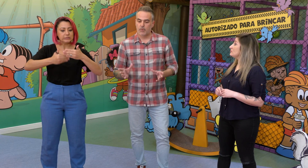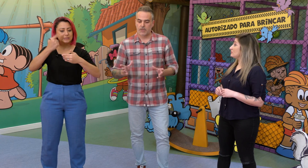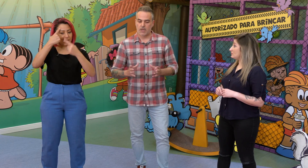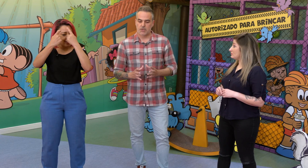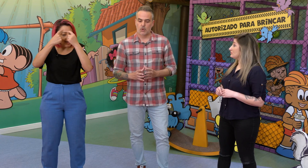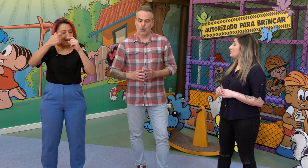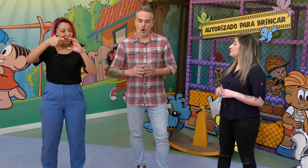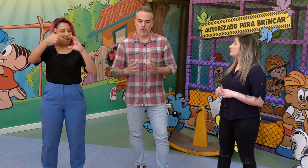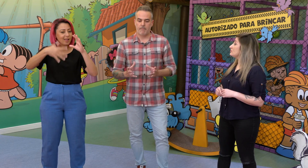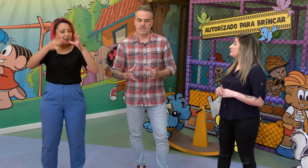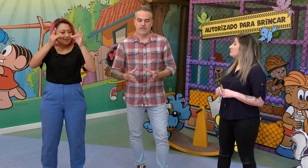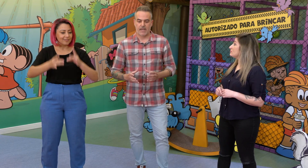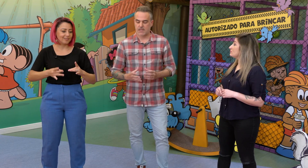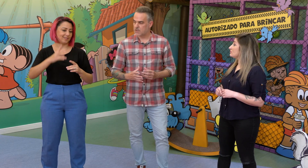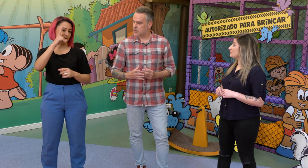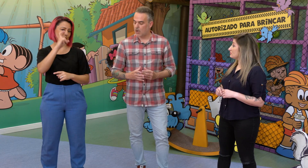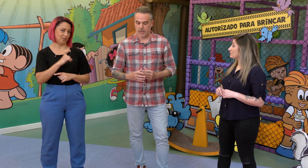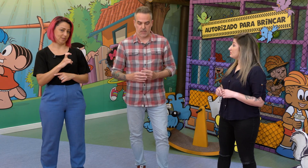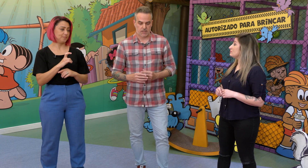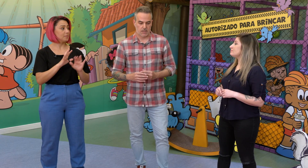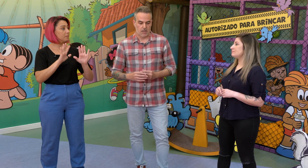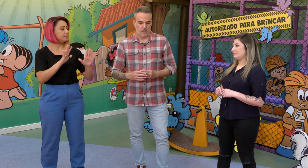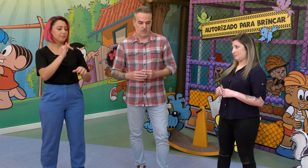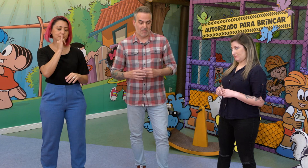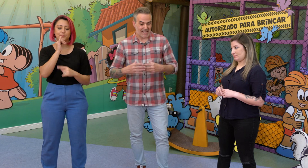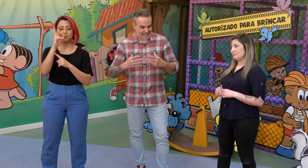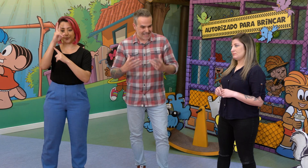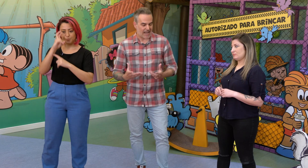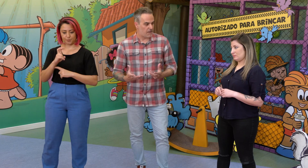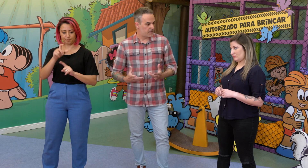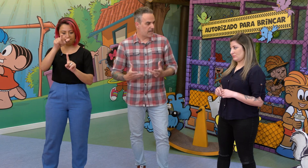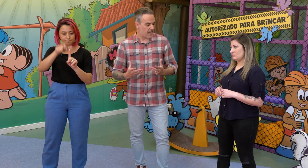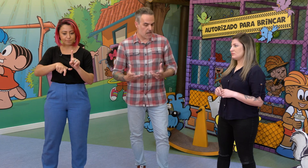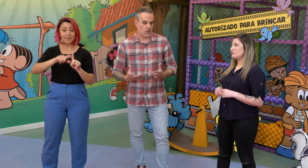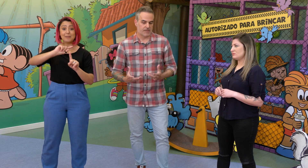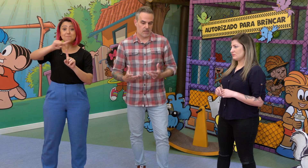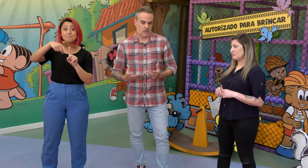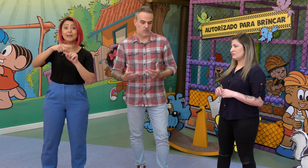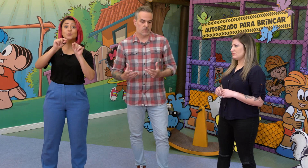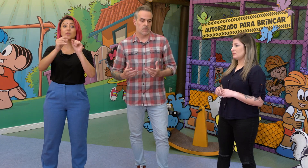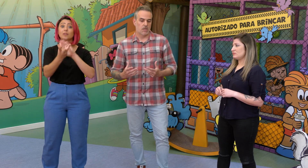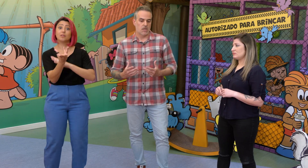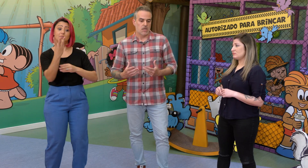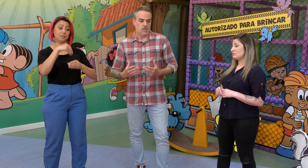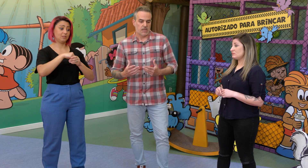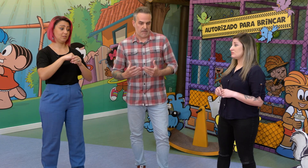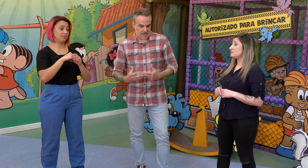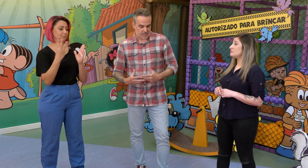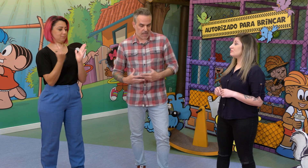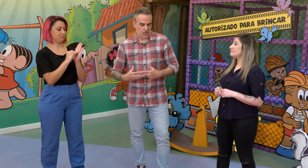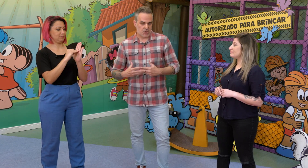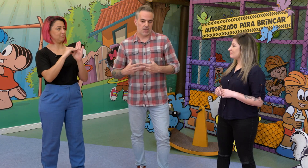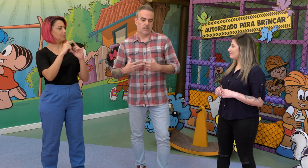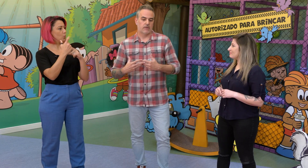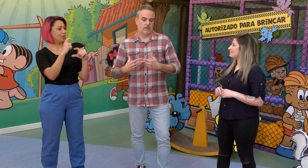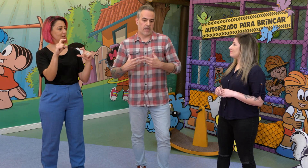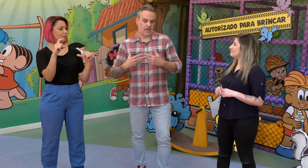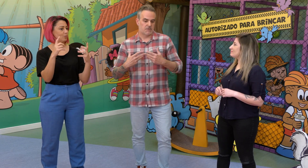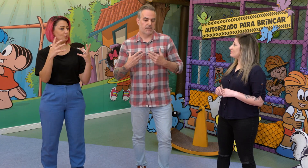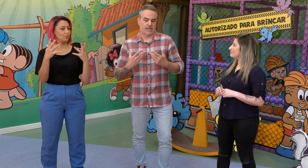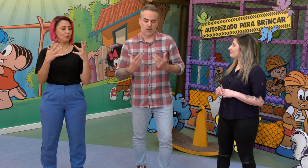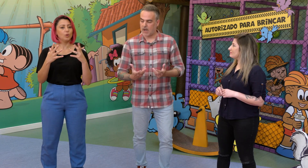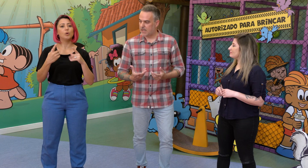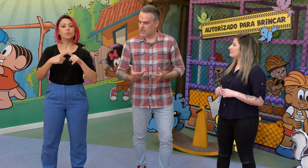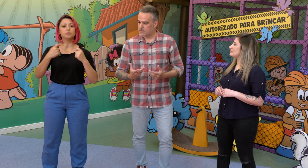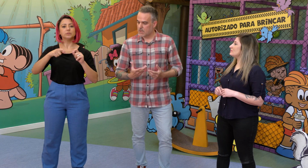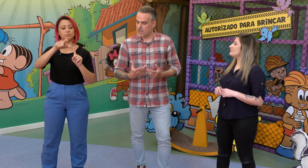é muito importante, como representar essas histórias de uma maneira gráfica em quadrinhos que represente ela